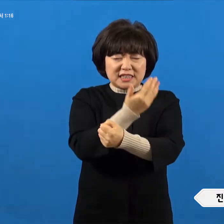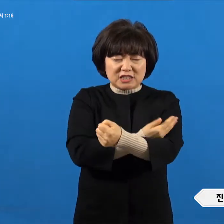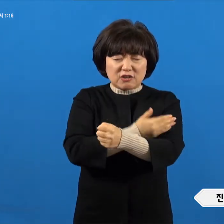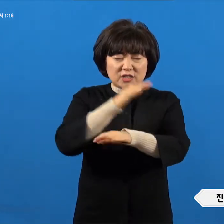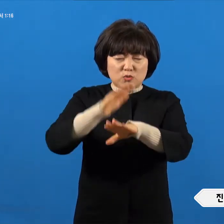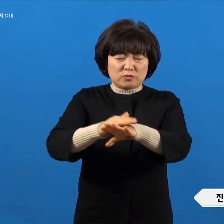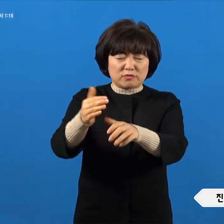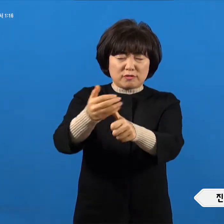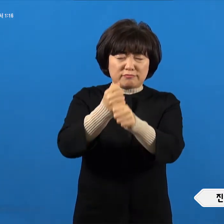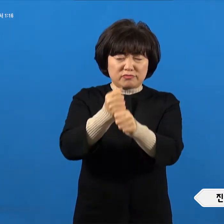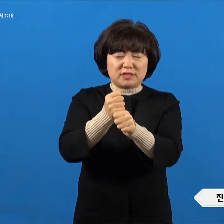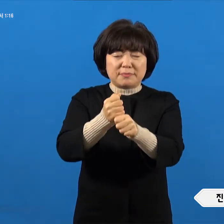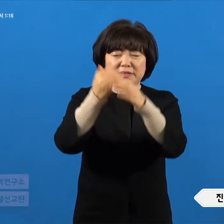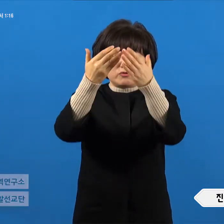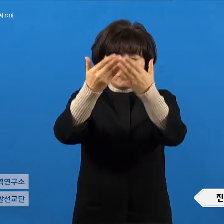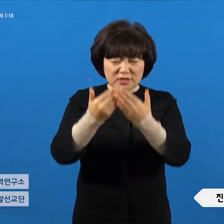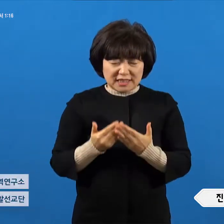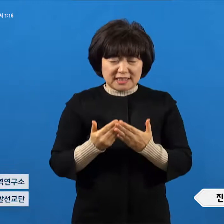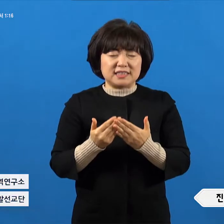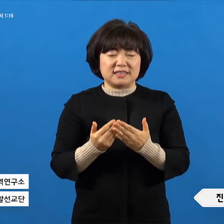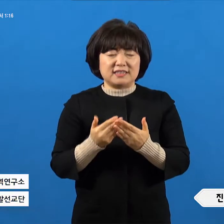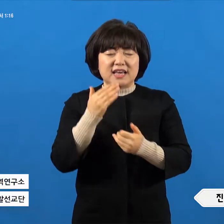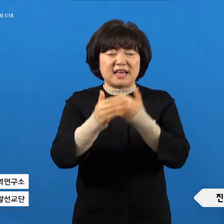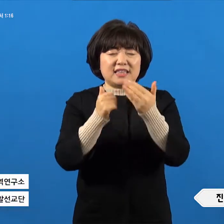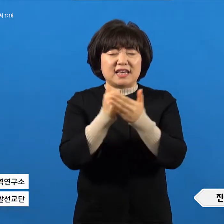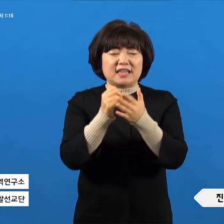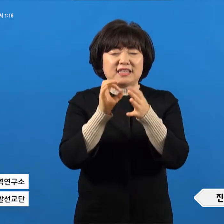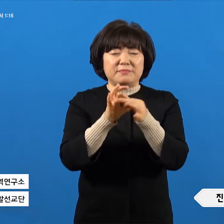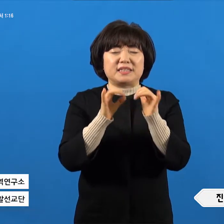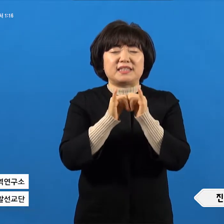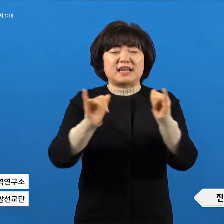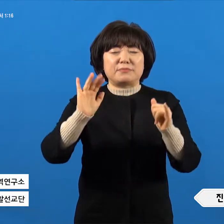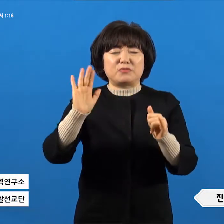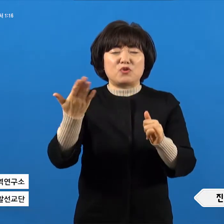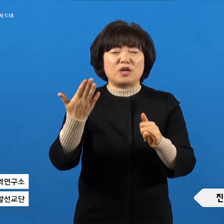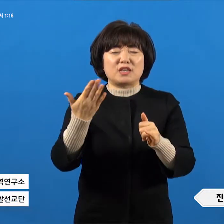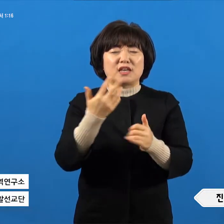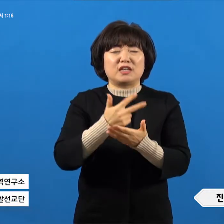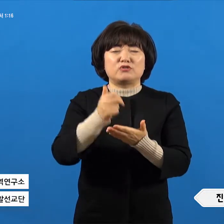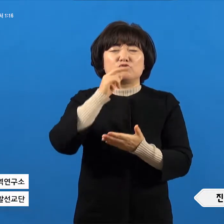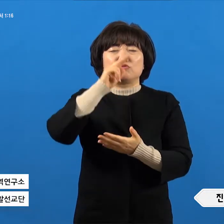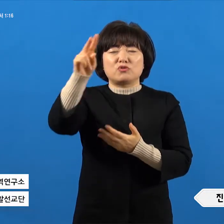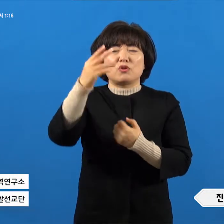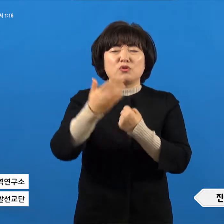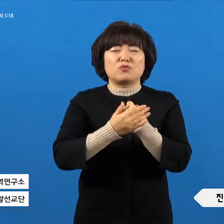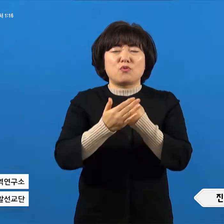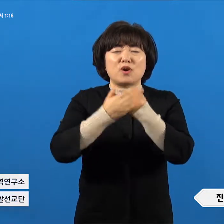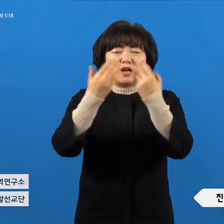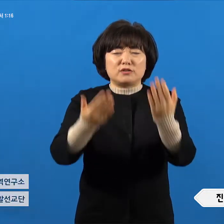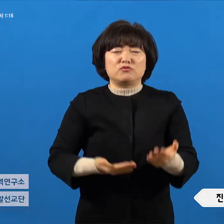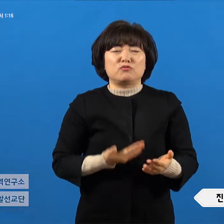장중에 붙잡힌 바 되는 하나님의 사람들이 되도록 주여